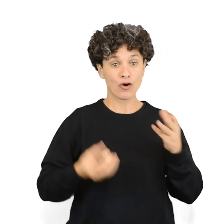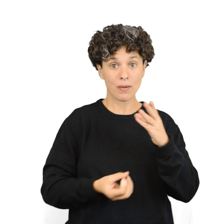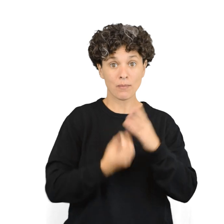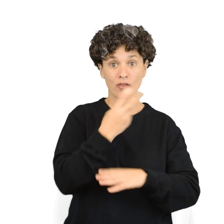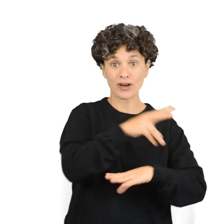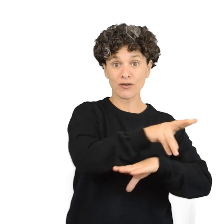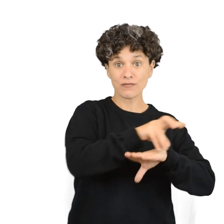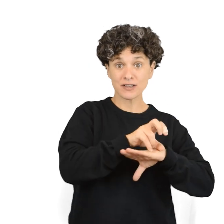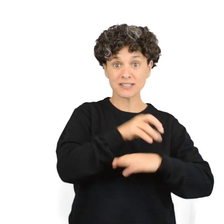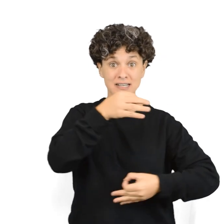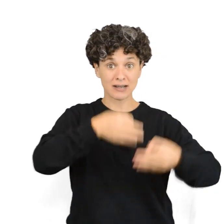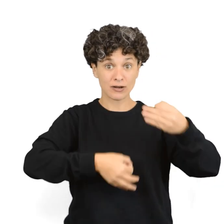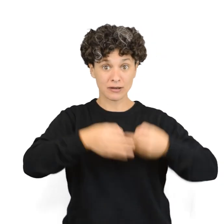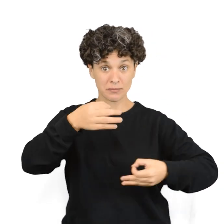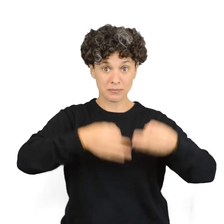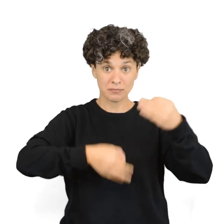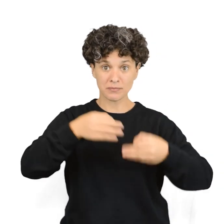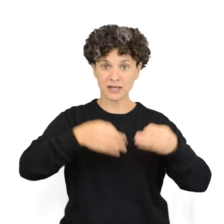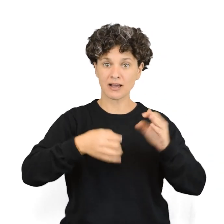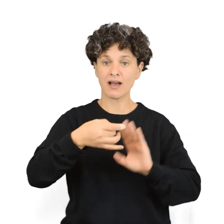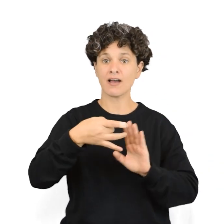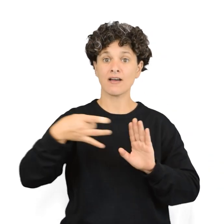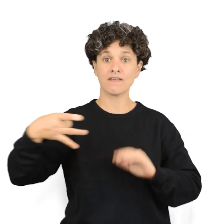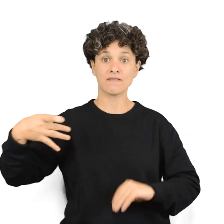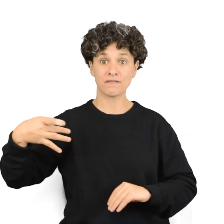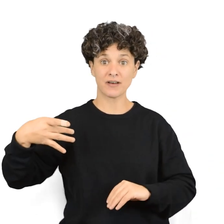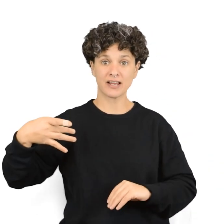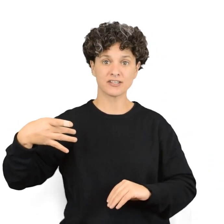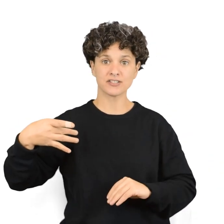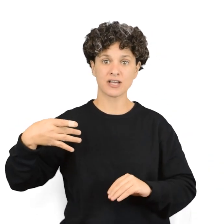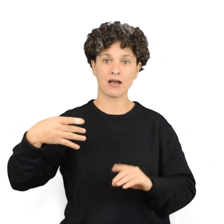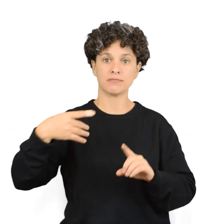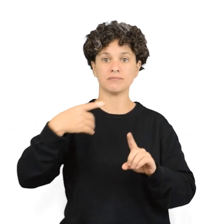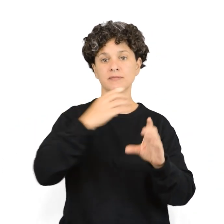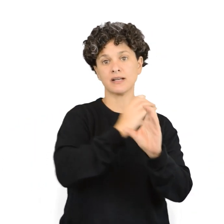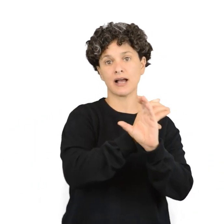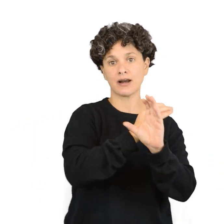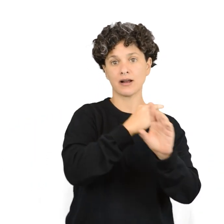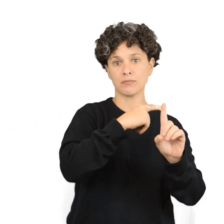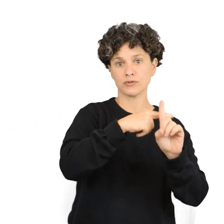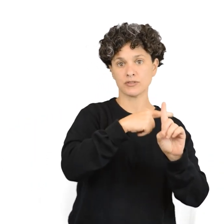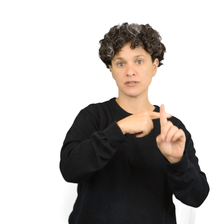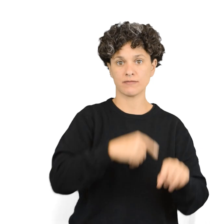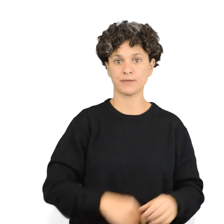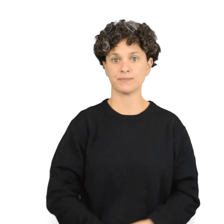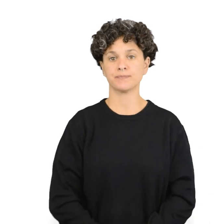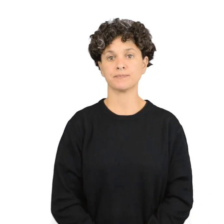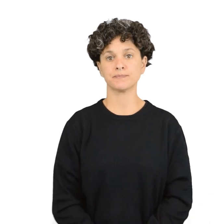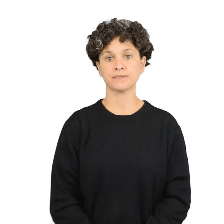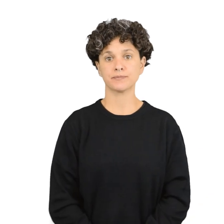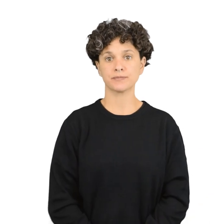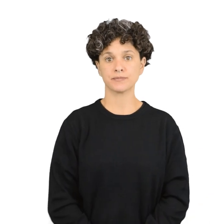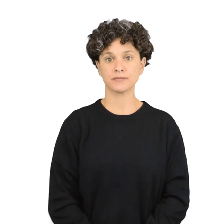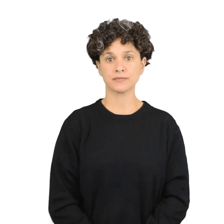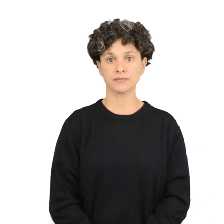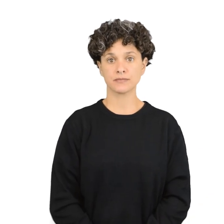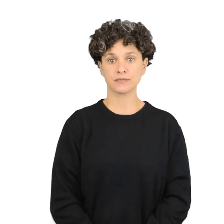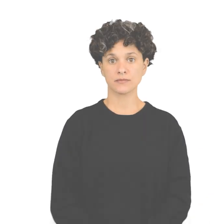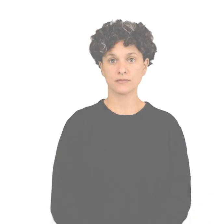positiva hacia la carga parcial negativa en la convención moderna y en física el vector apunta hacia la carga